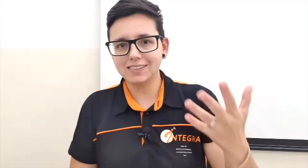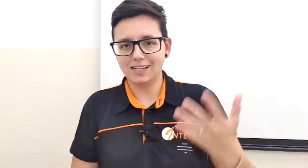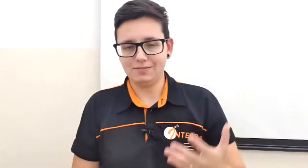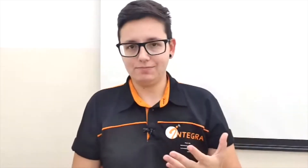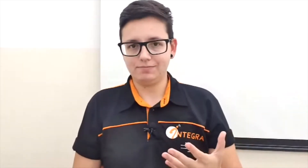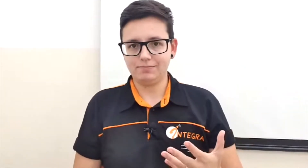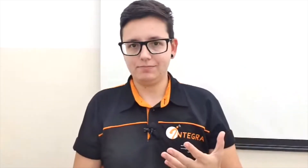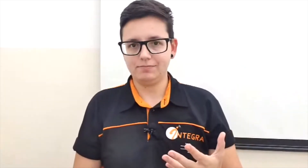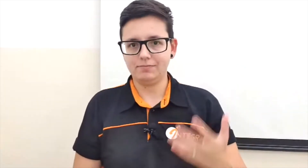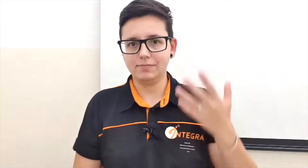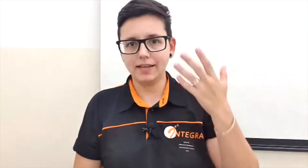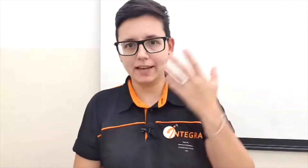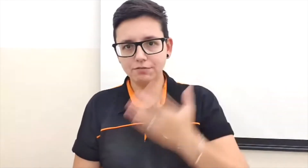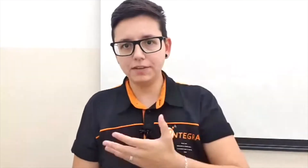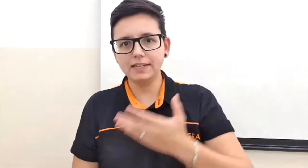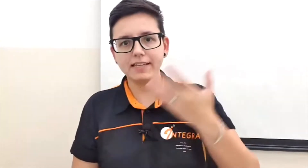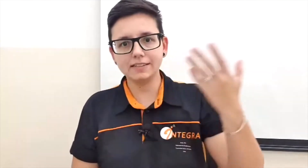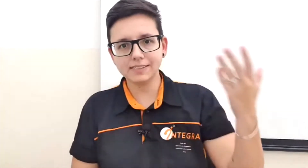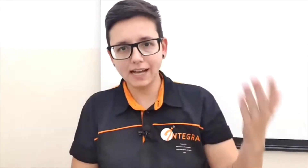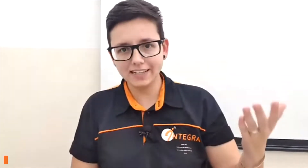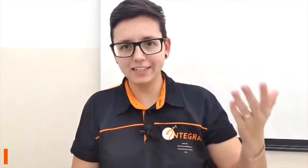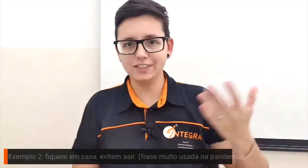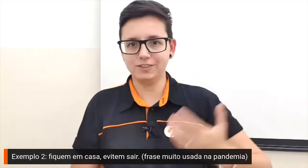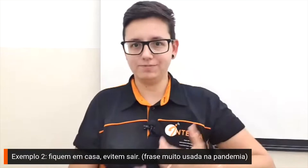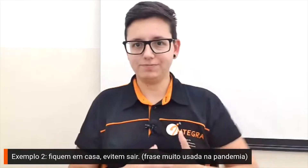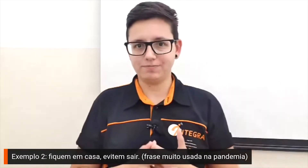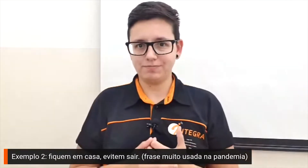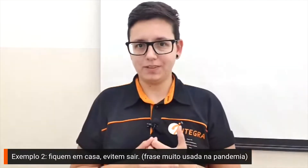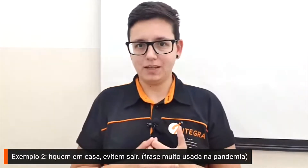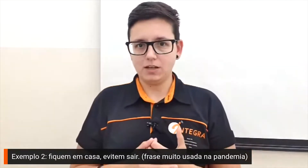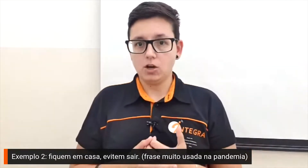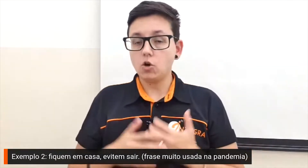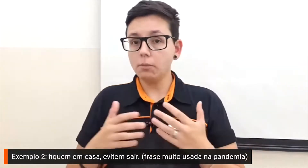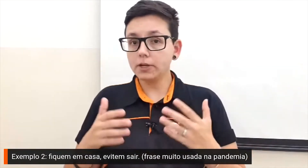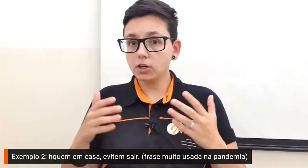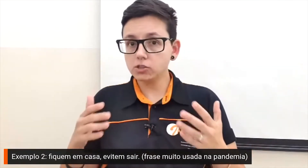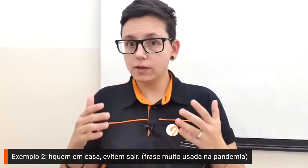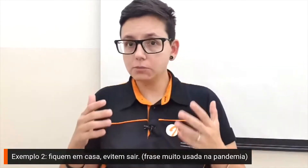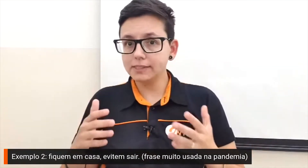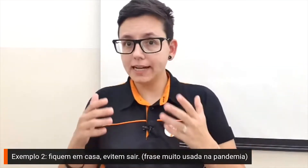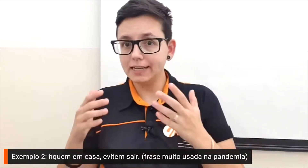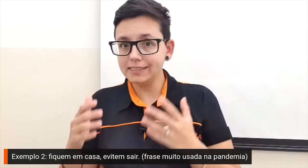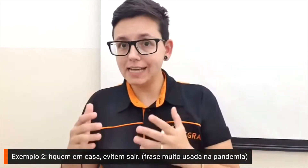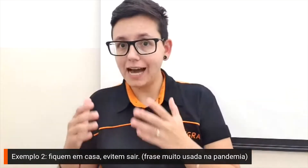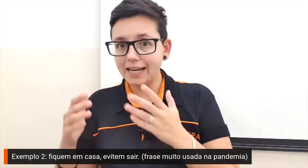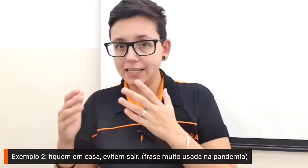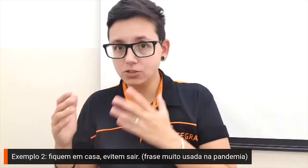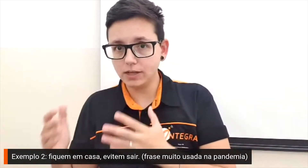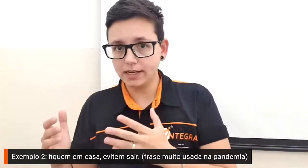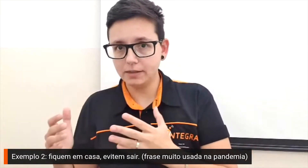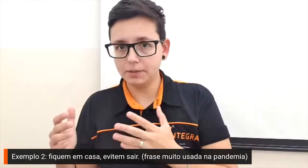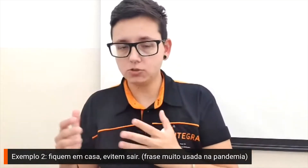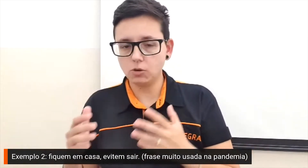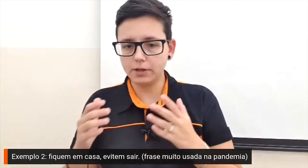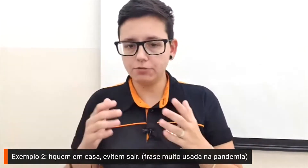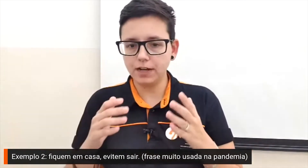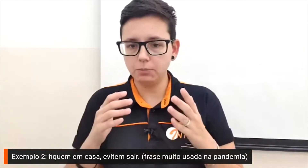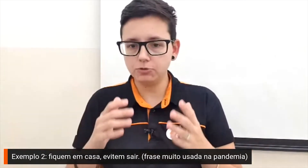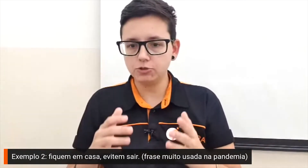casa, evitem sair. Como que nós vamos sinalizar isso em Libras? Como que eu falo para o surdo